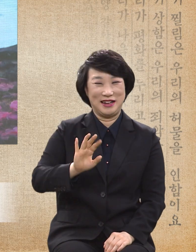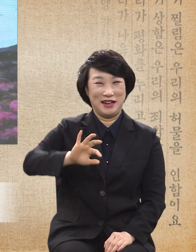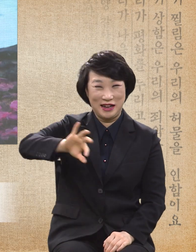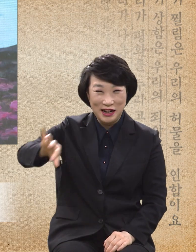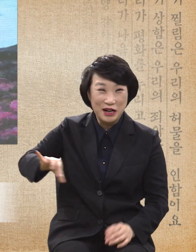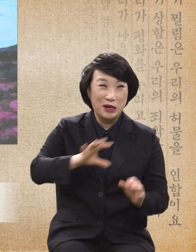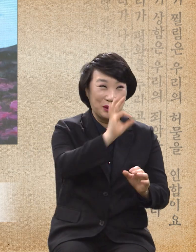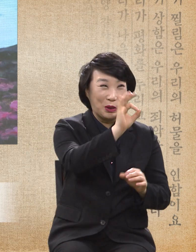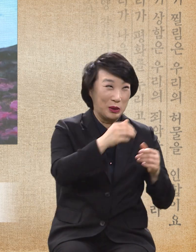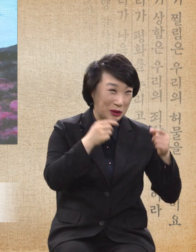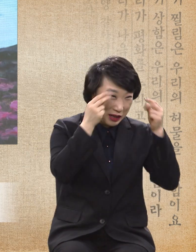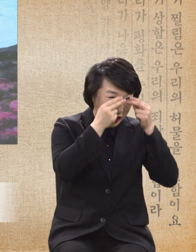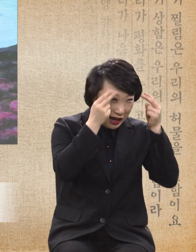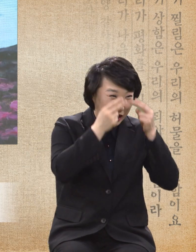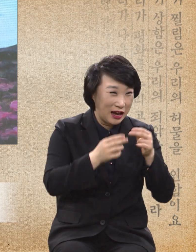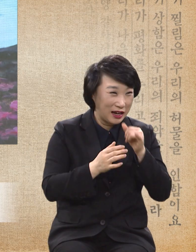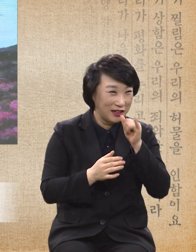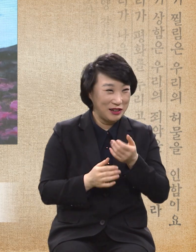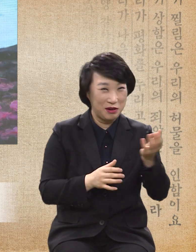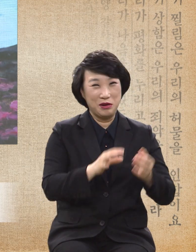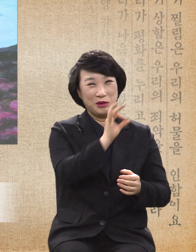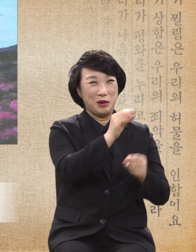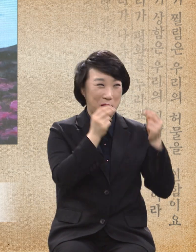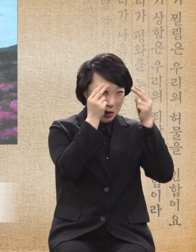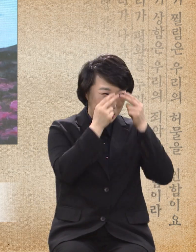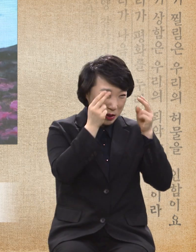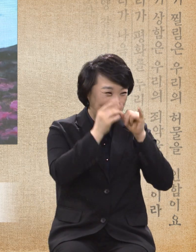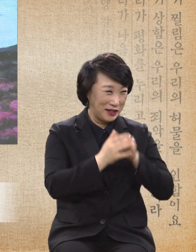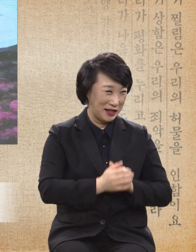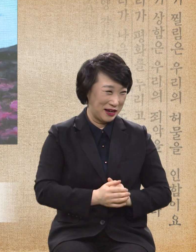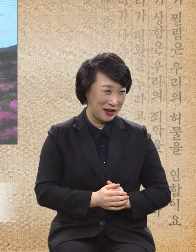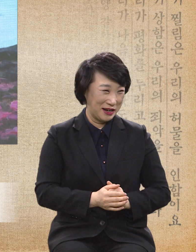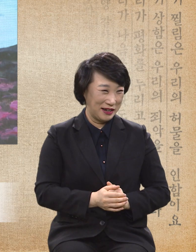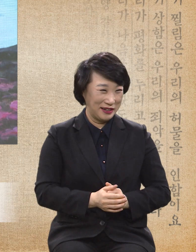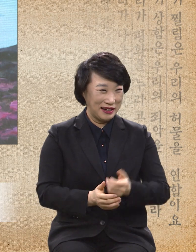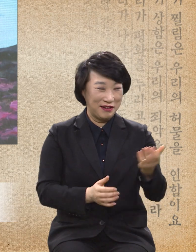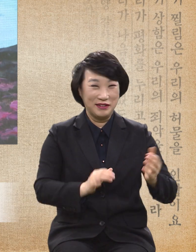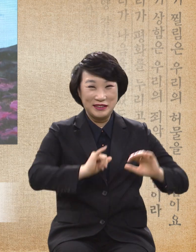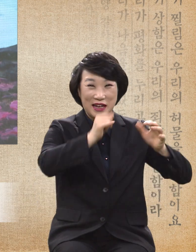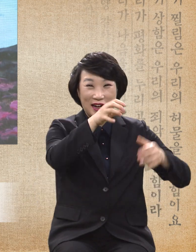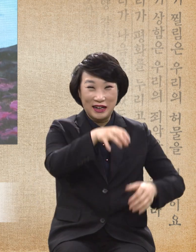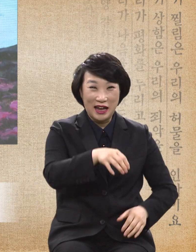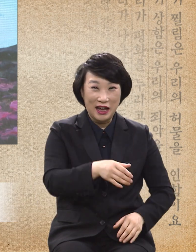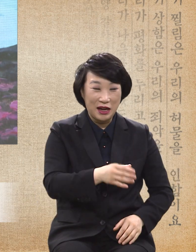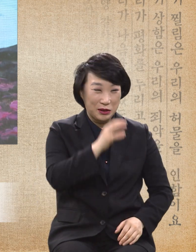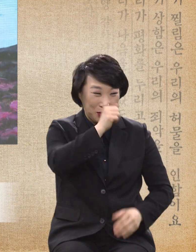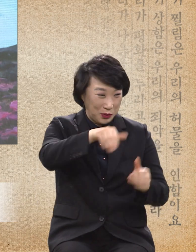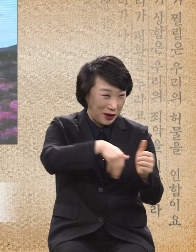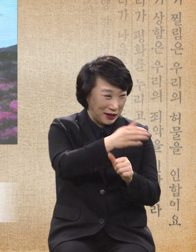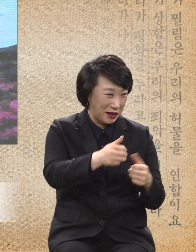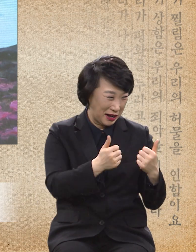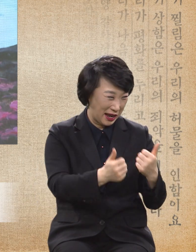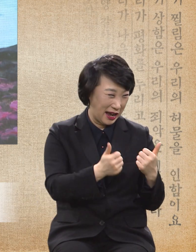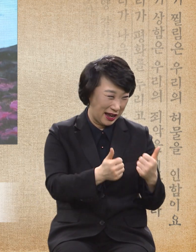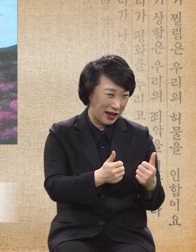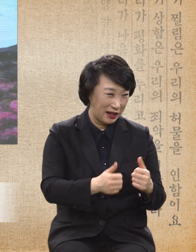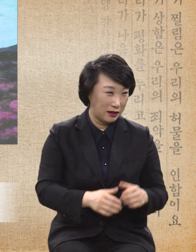없지. 그럼 돈밖에 없지. 세상에 좋은 환경밖에